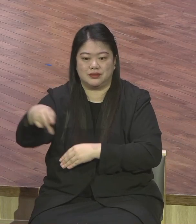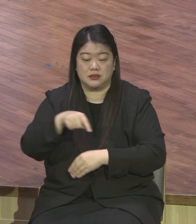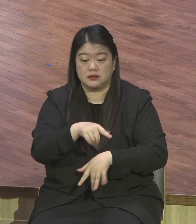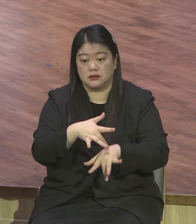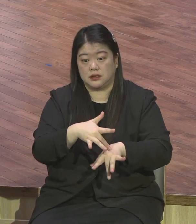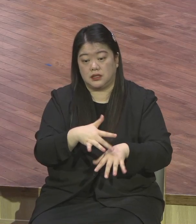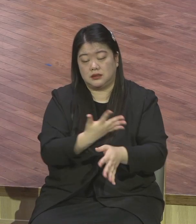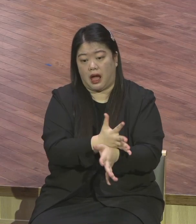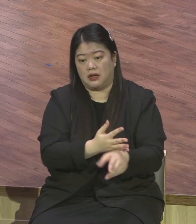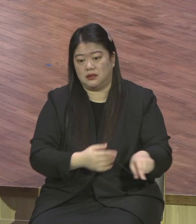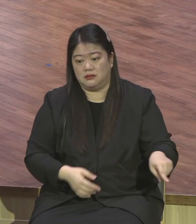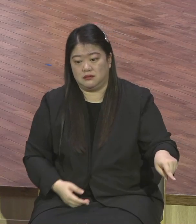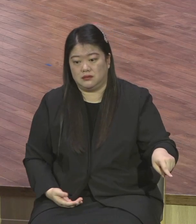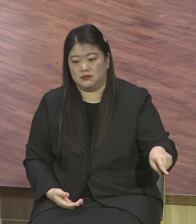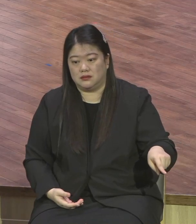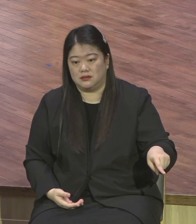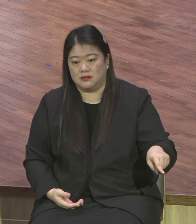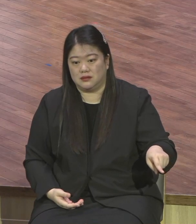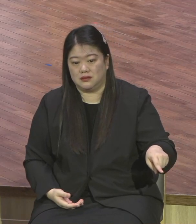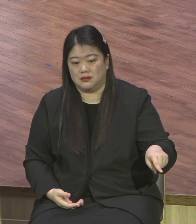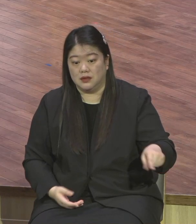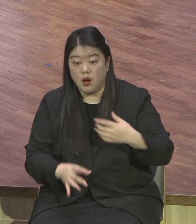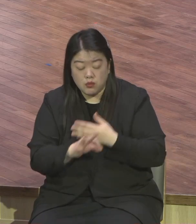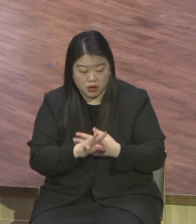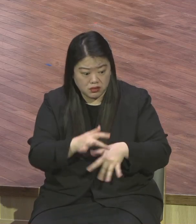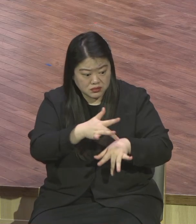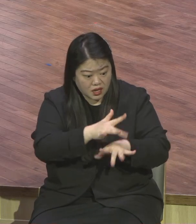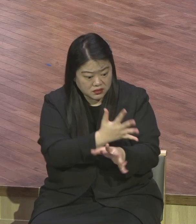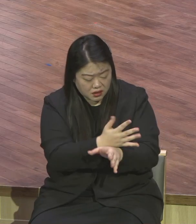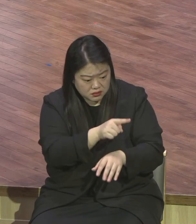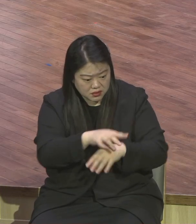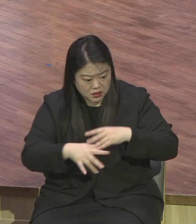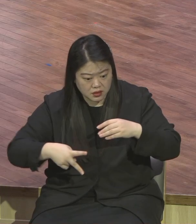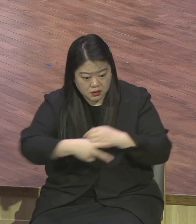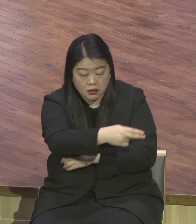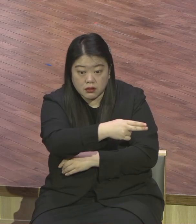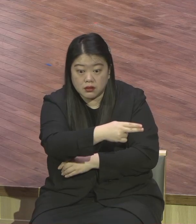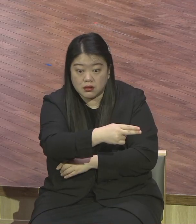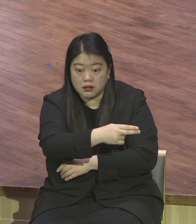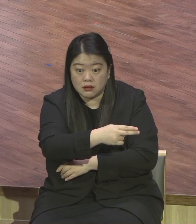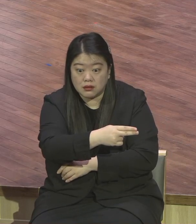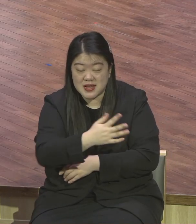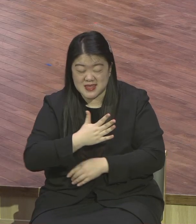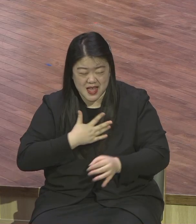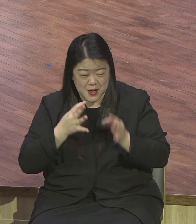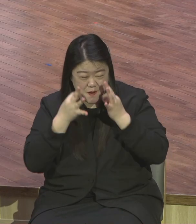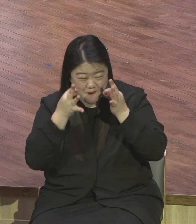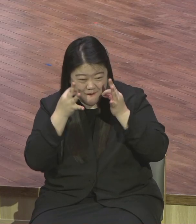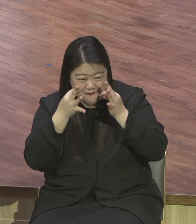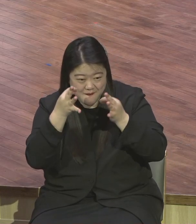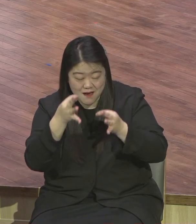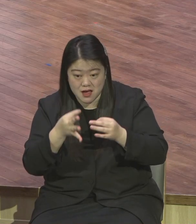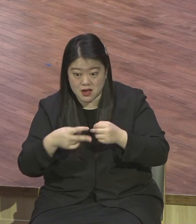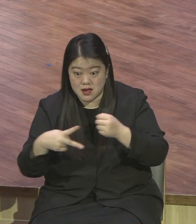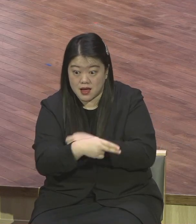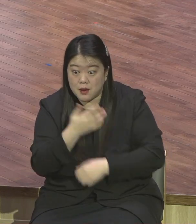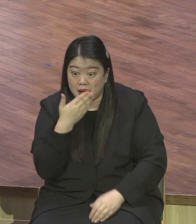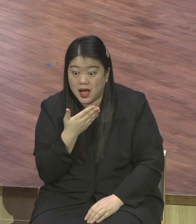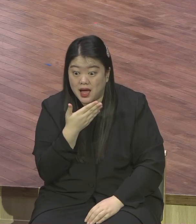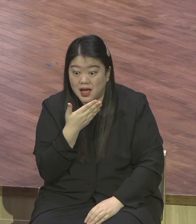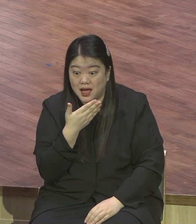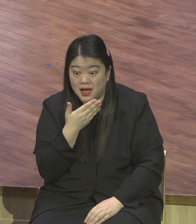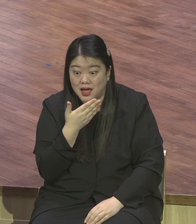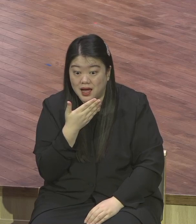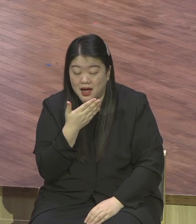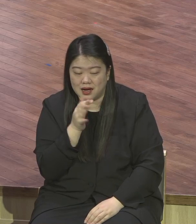우리 힘으로는 안 됩니다. 우리 힘으로는 불가능합니다. 우리 의지로 절대